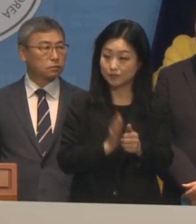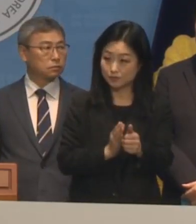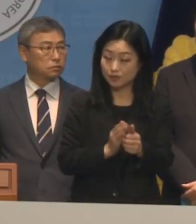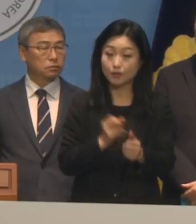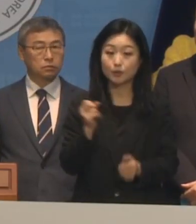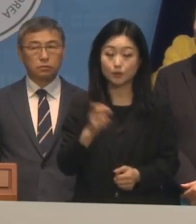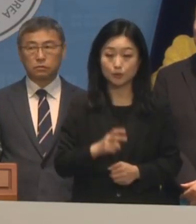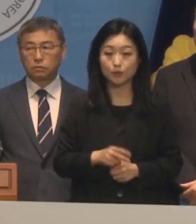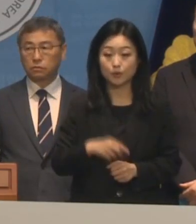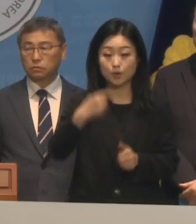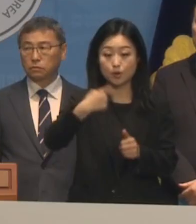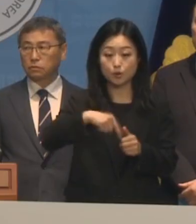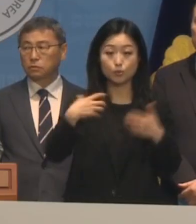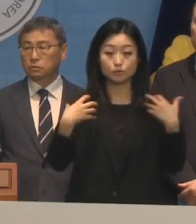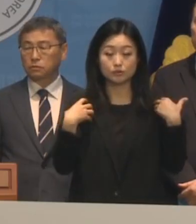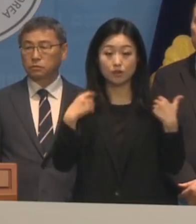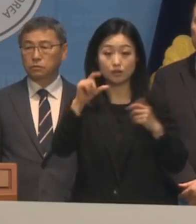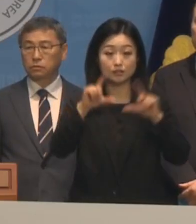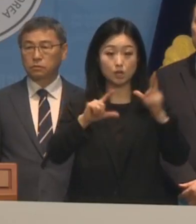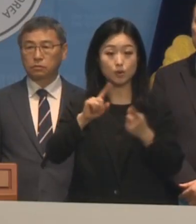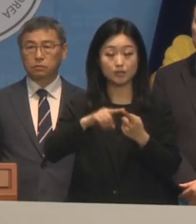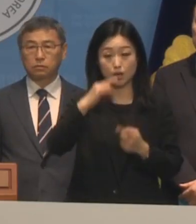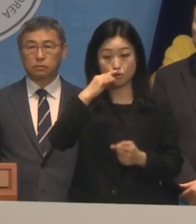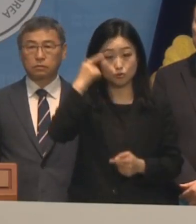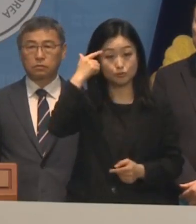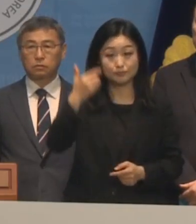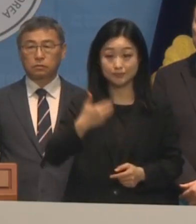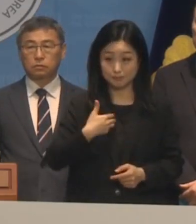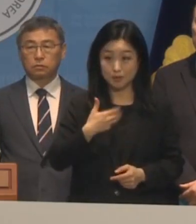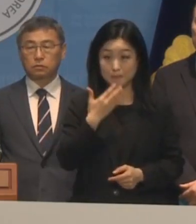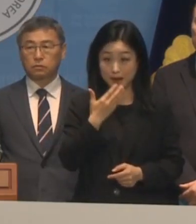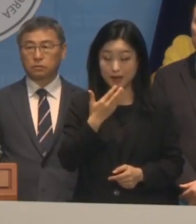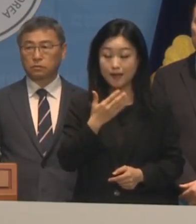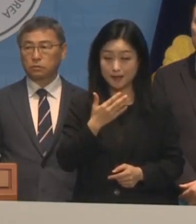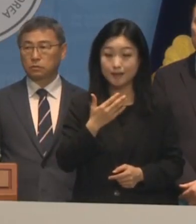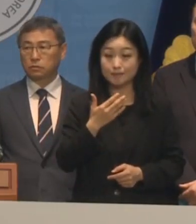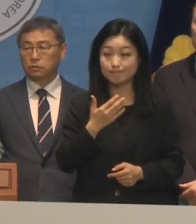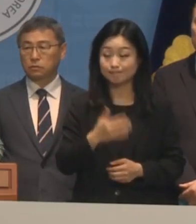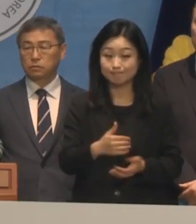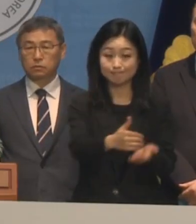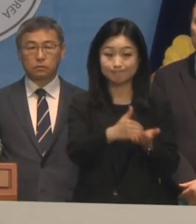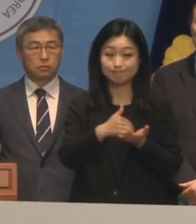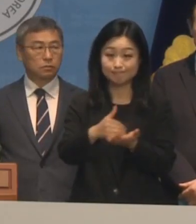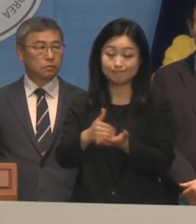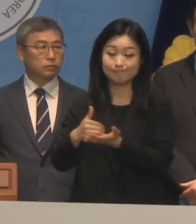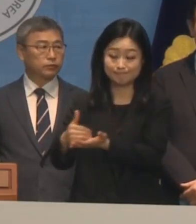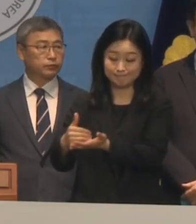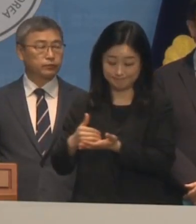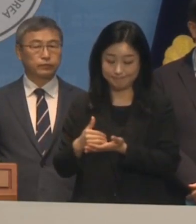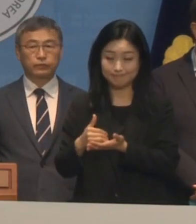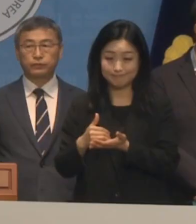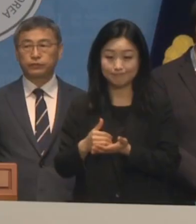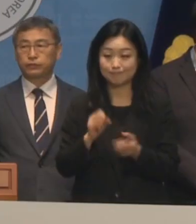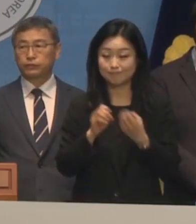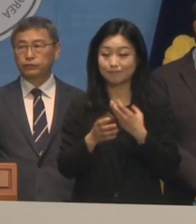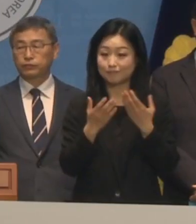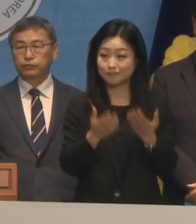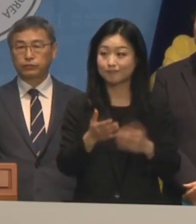혹시 질문하실 기자님들 계시면 질의해 주시면 고맙겠습니다.